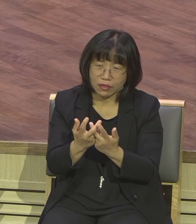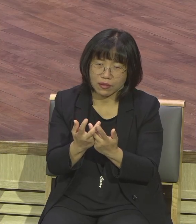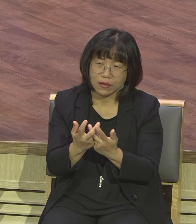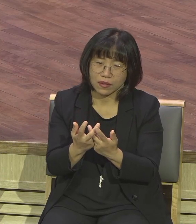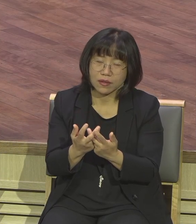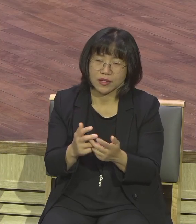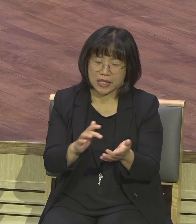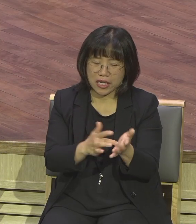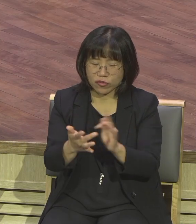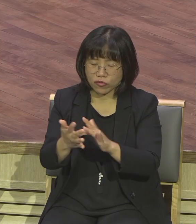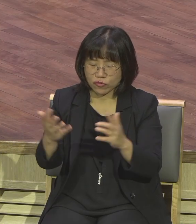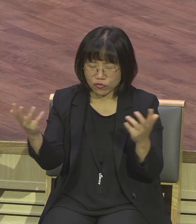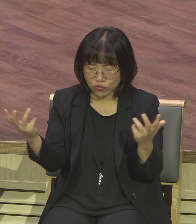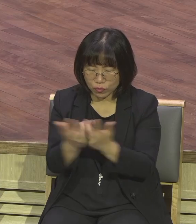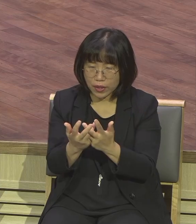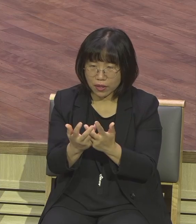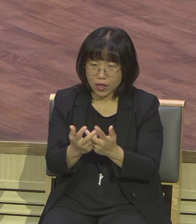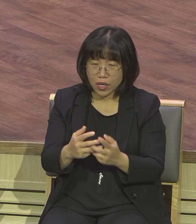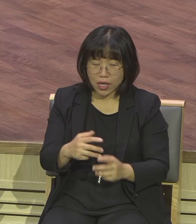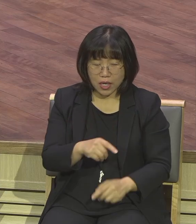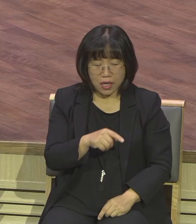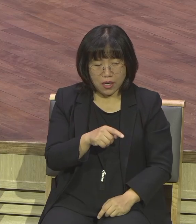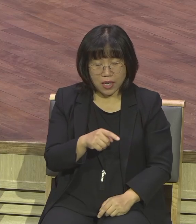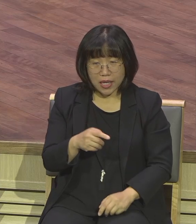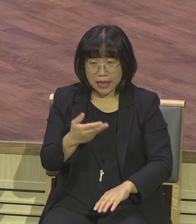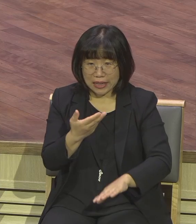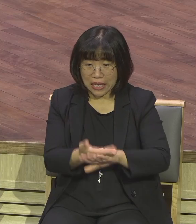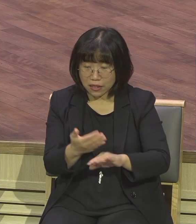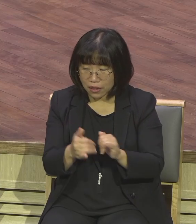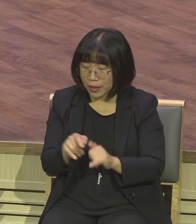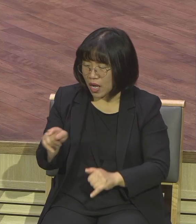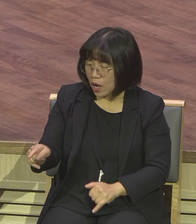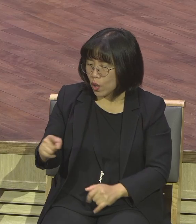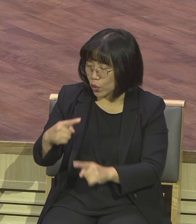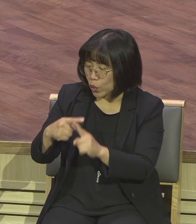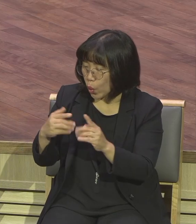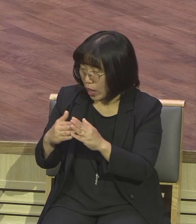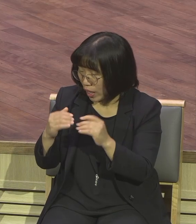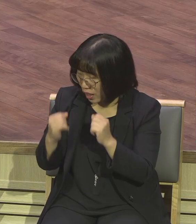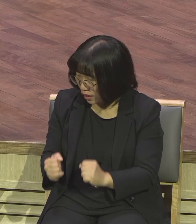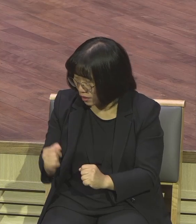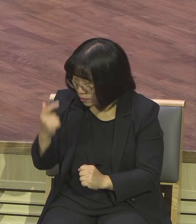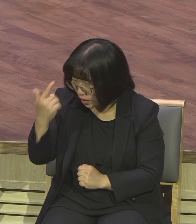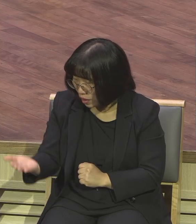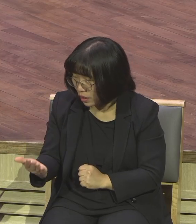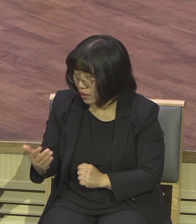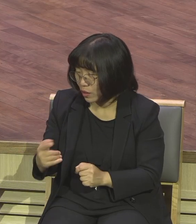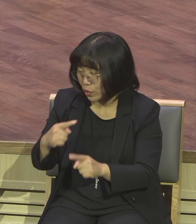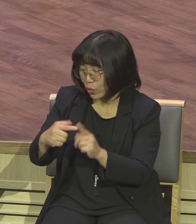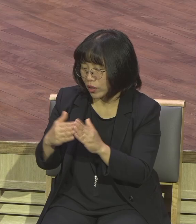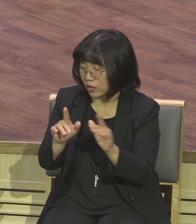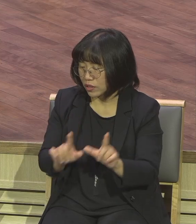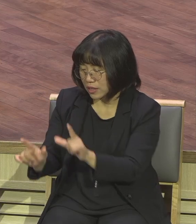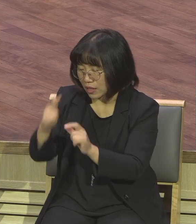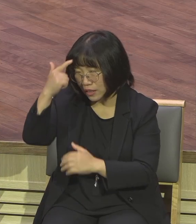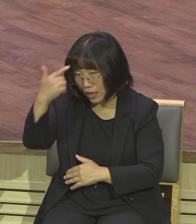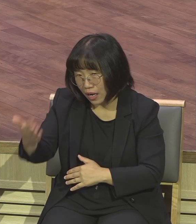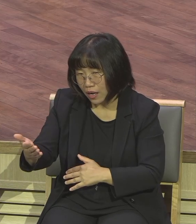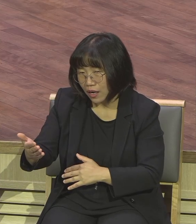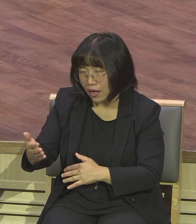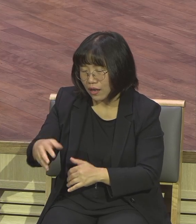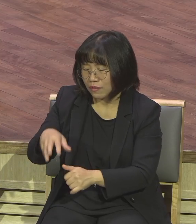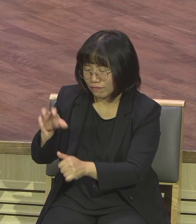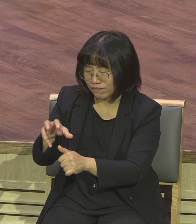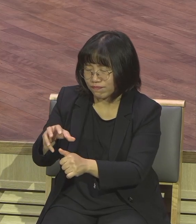충만 미쳐 교회밖에 몰라 저거는 완전히 교회 살아 저거 막 아주 그냥 막 그냥 설교를 그냥 말씀을 귀가